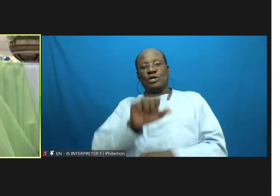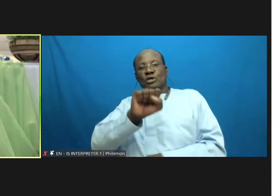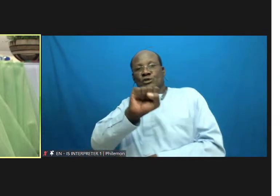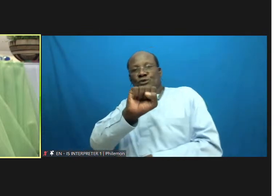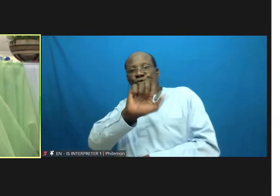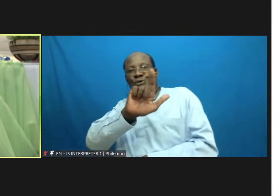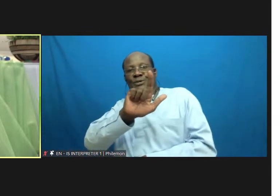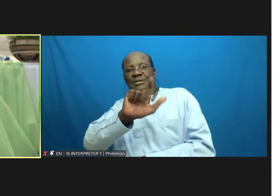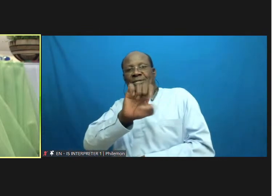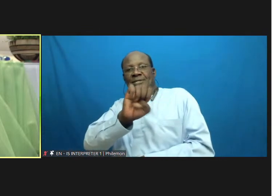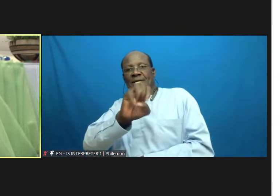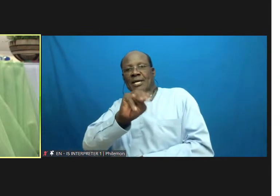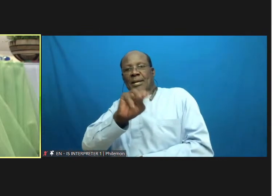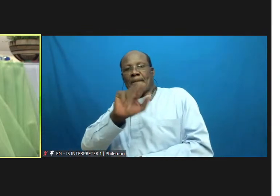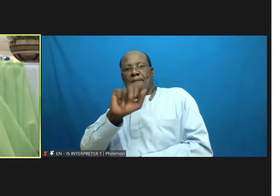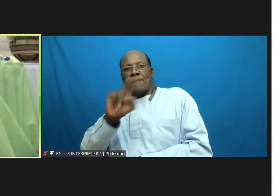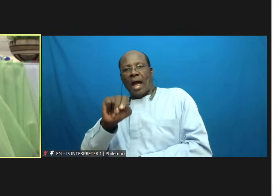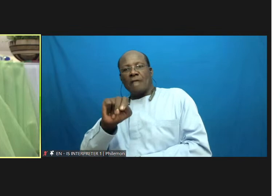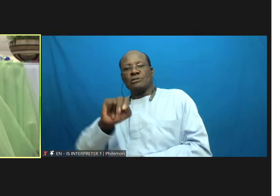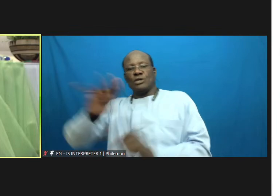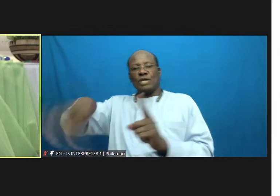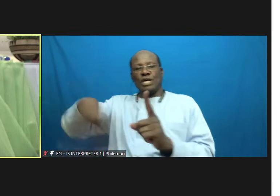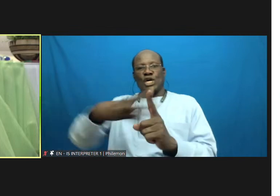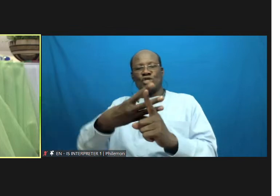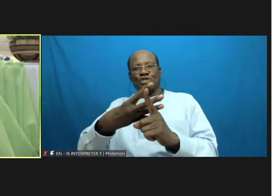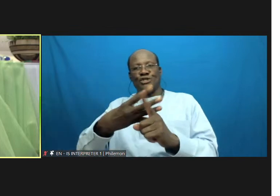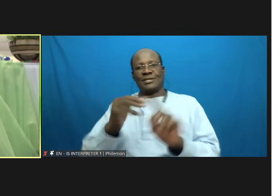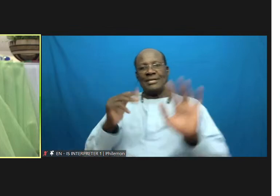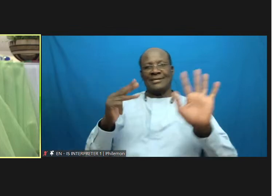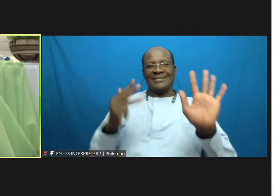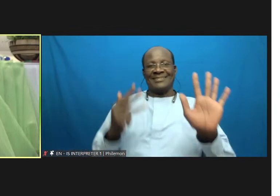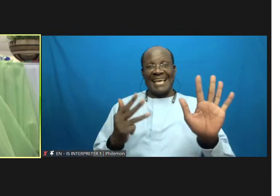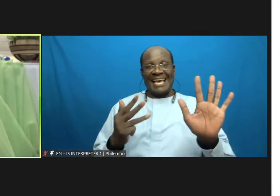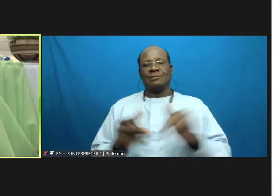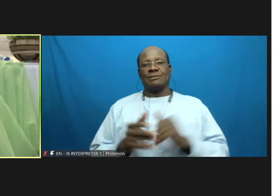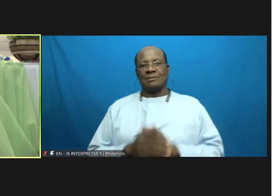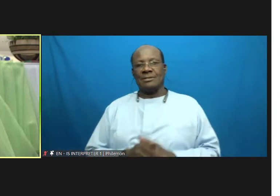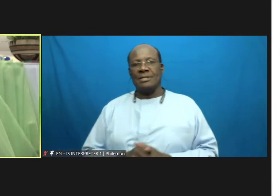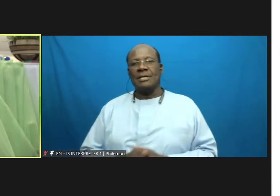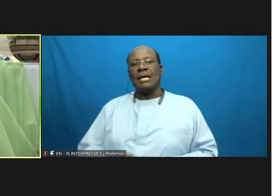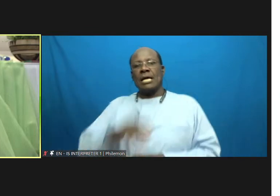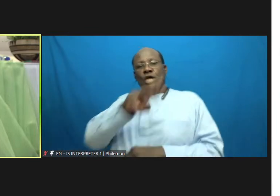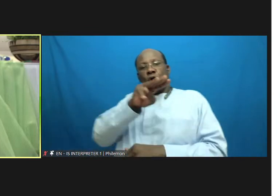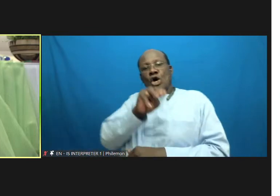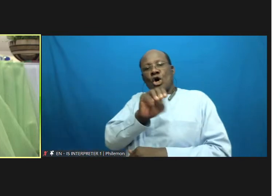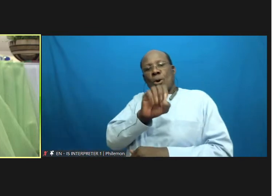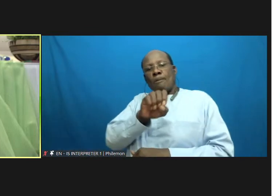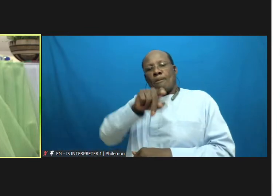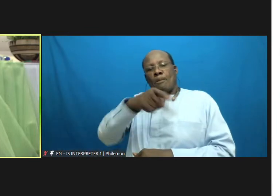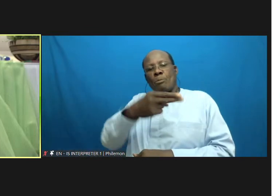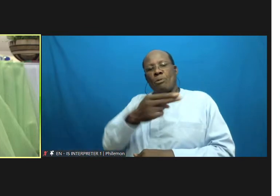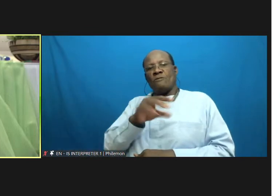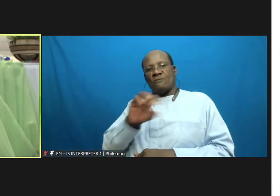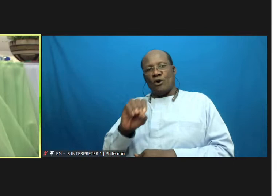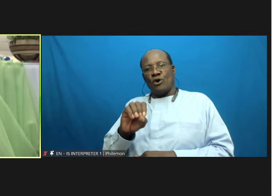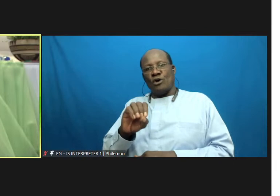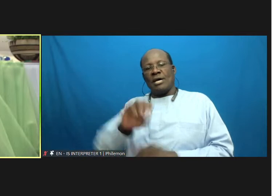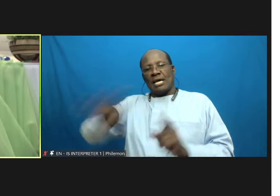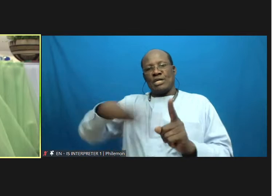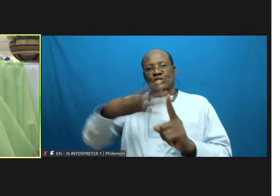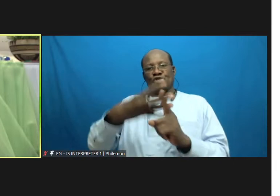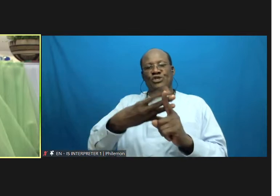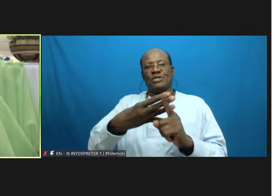le collègue Linus Moffort sur le panel sur ODD 7. Et je crois que les deux autres rapporteurs